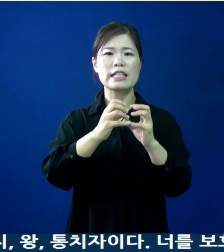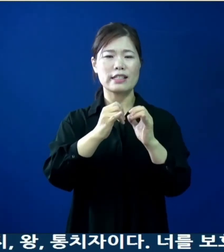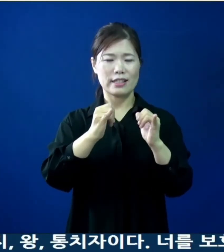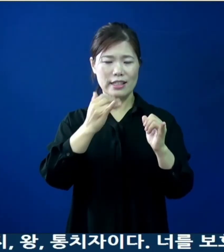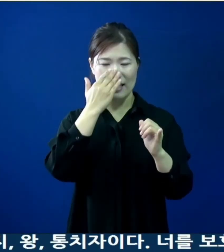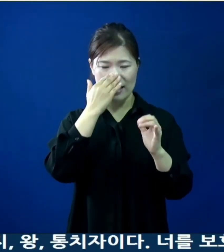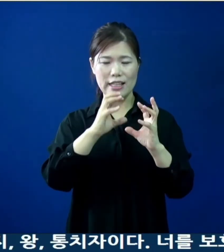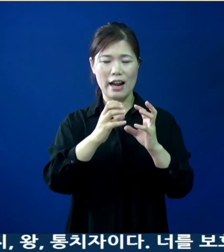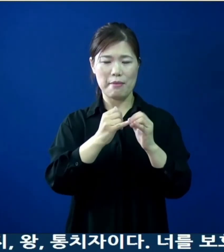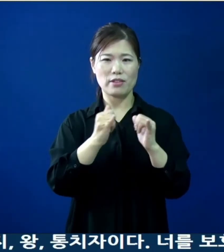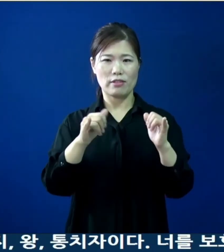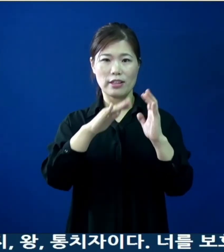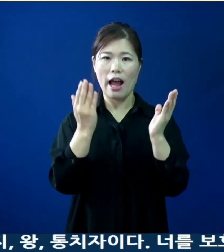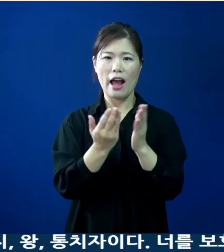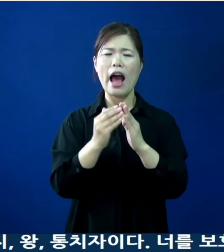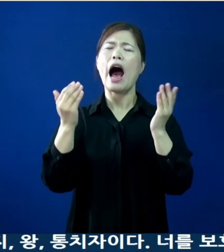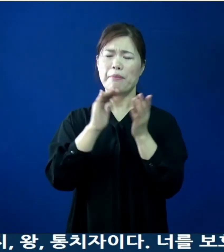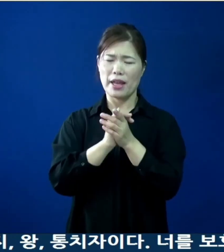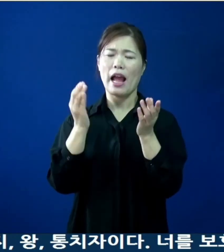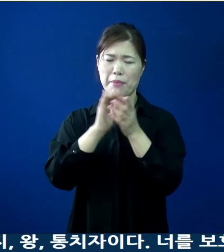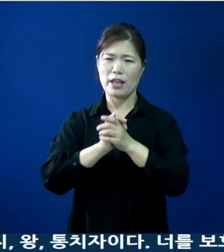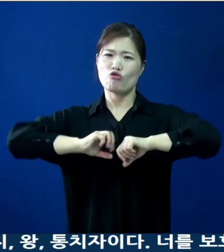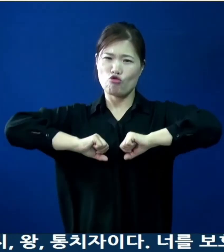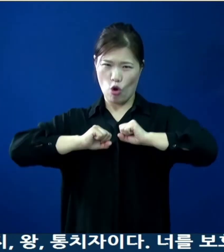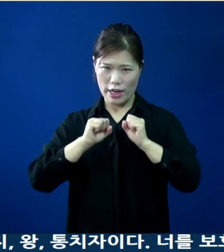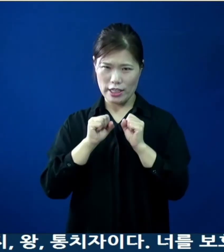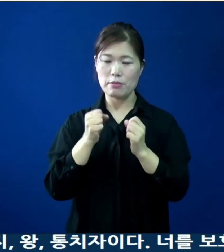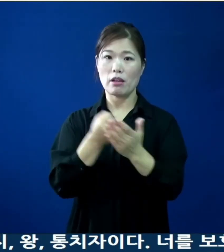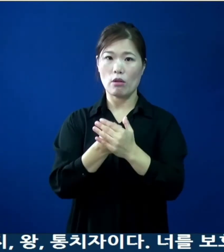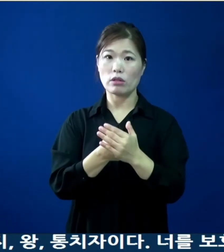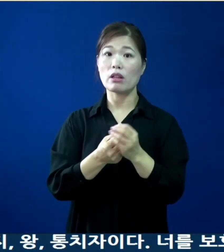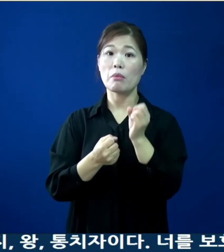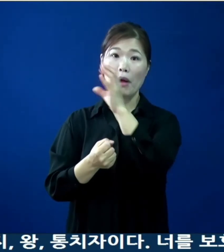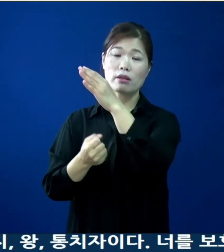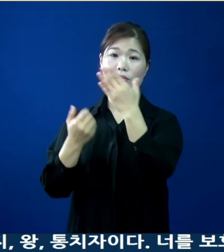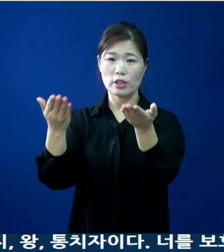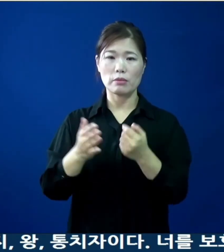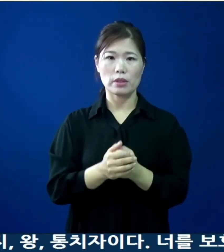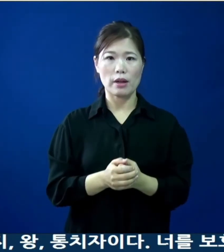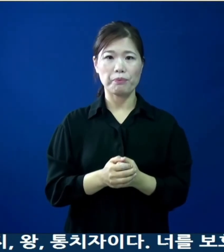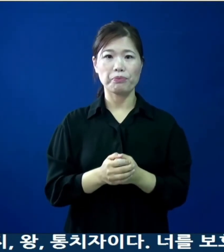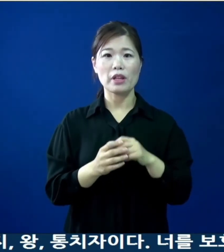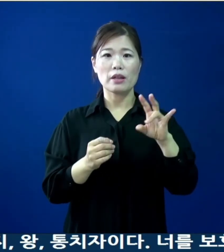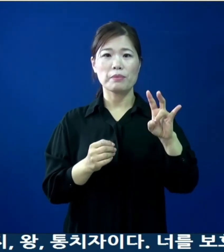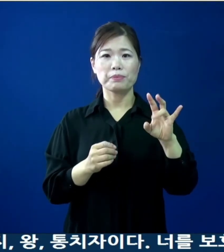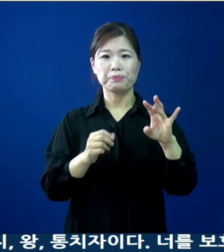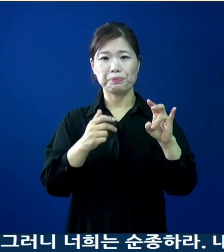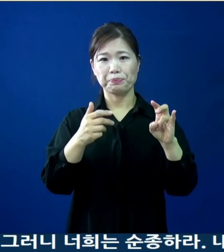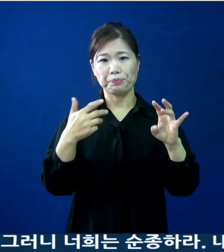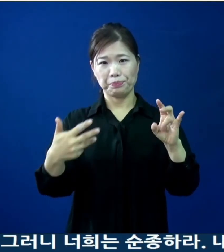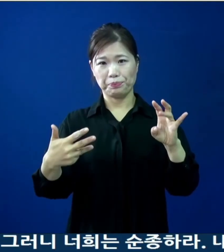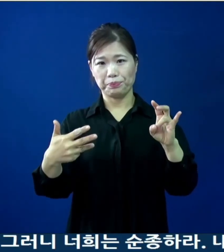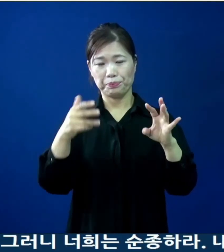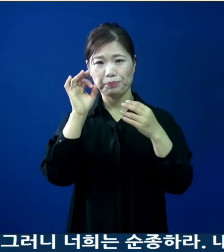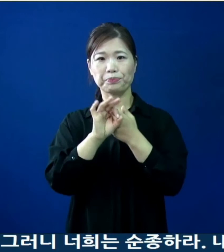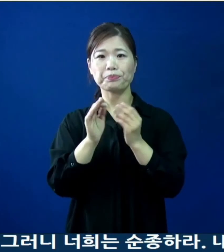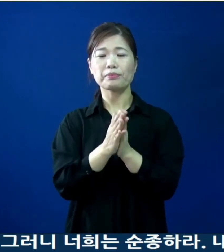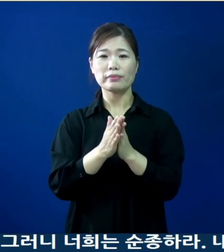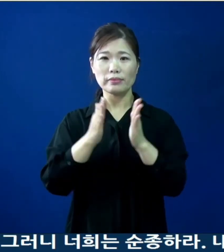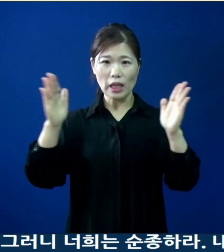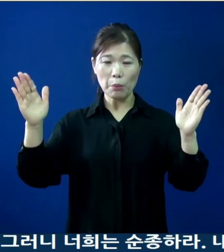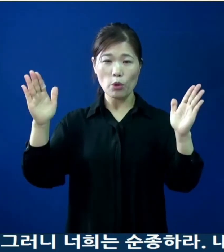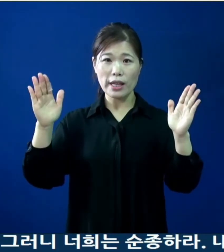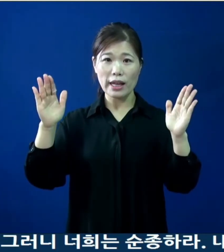그러겠습니다. 순종하겠습니다. 결단한 거예요. 그 다음 8절을 보시면 모세가 이미